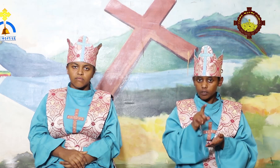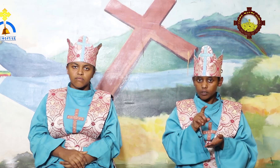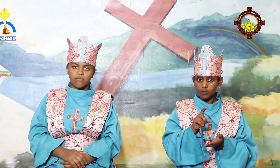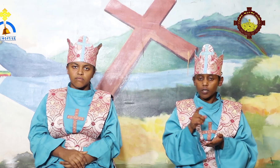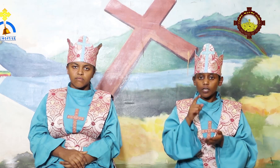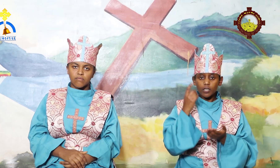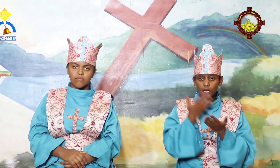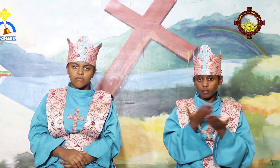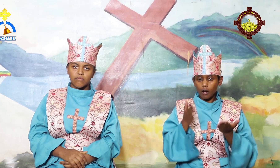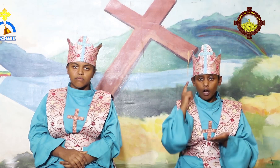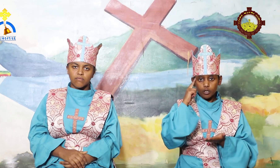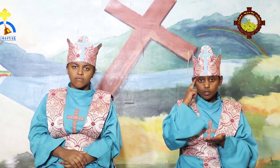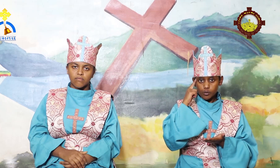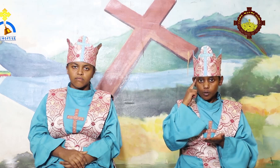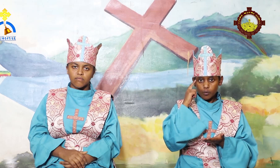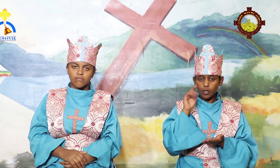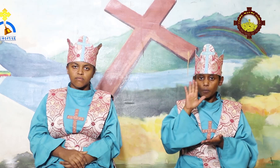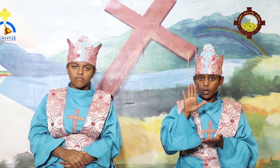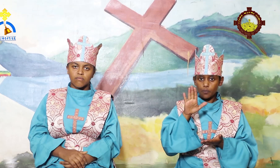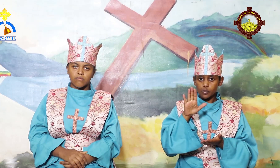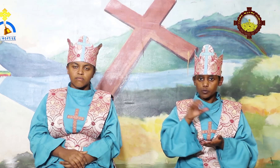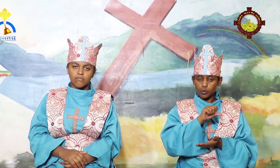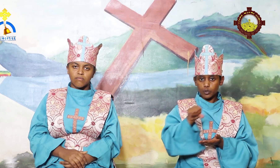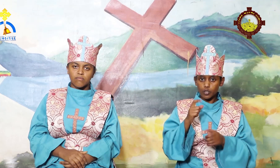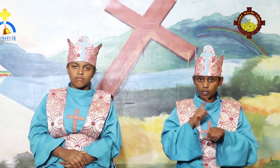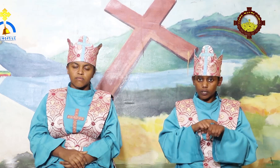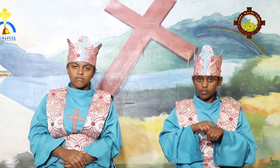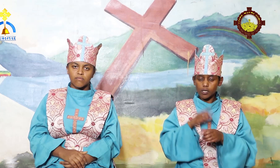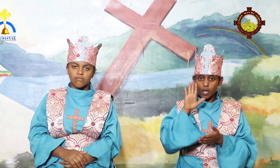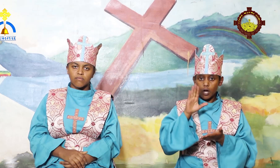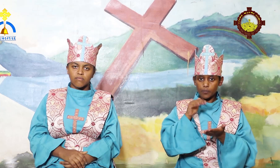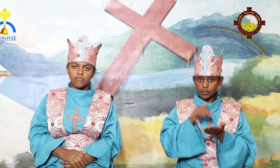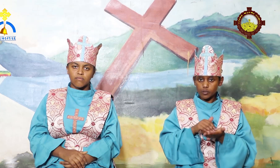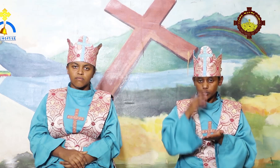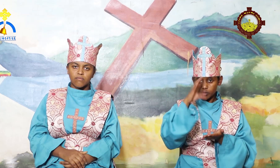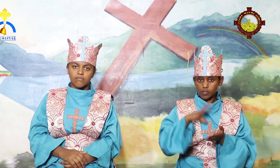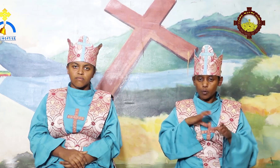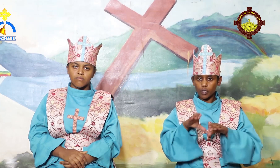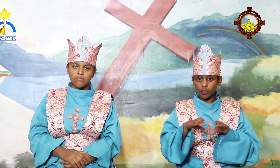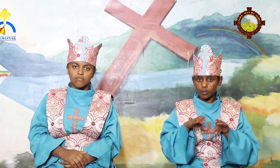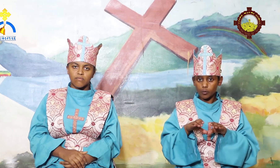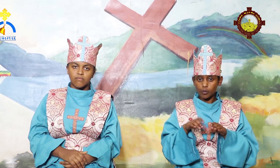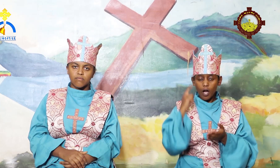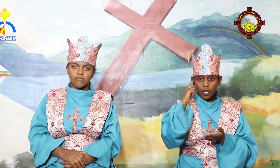ነውን? ገና አታስተውሉም። በአምስቱ እንጀራ ጊዜስ ለ5000 ሰው